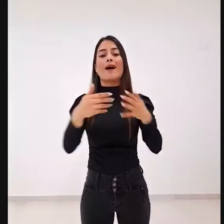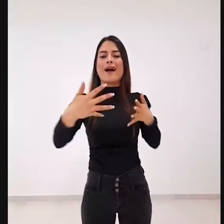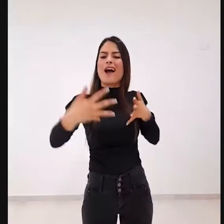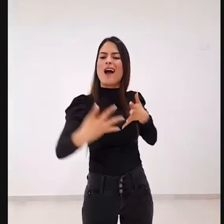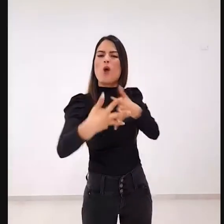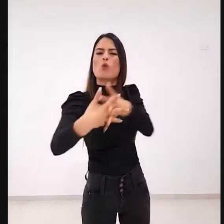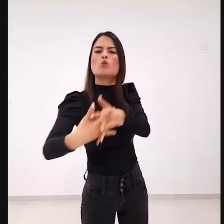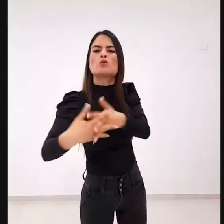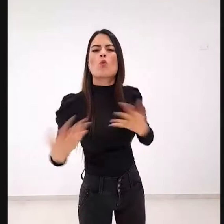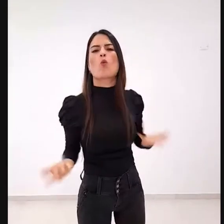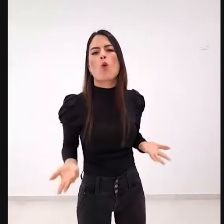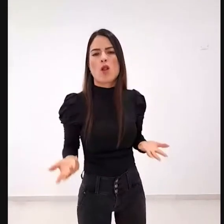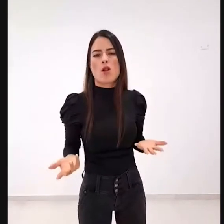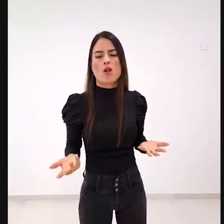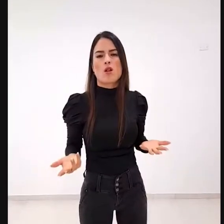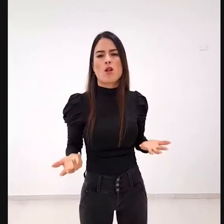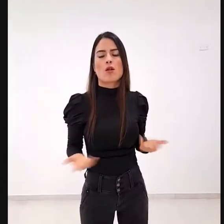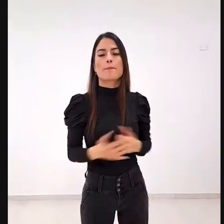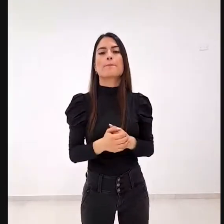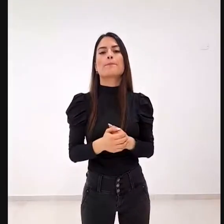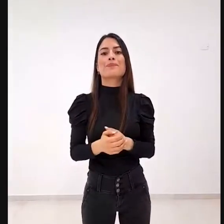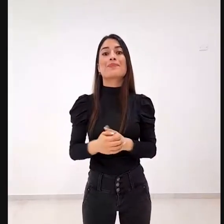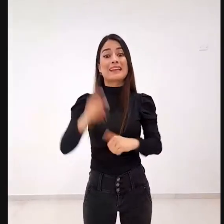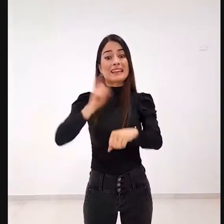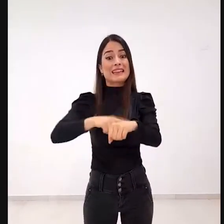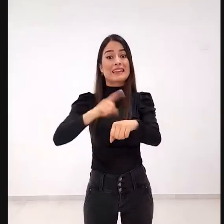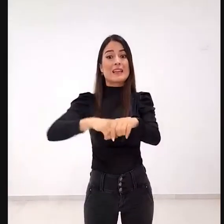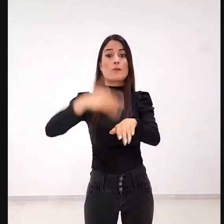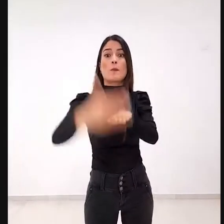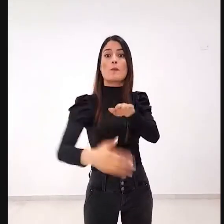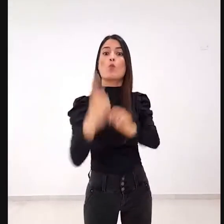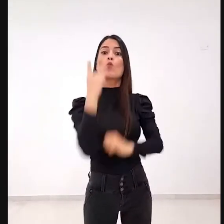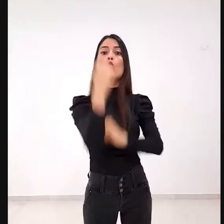el máximo